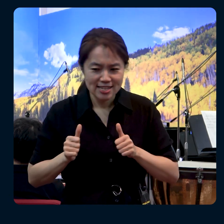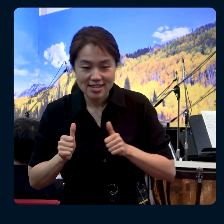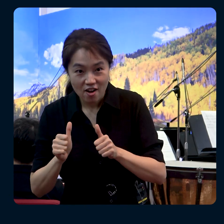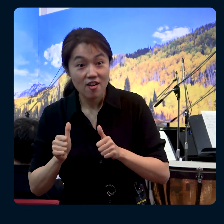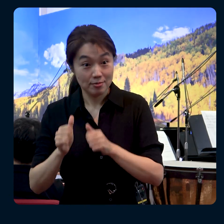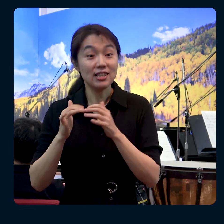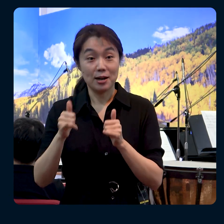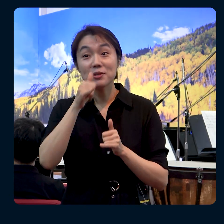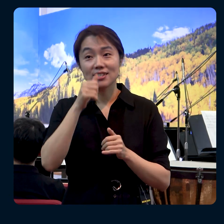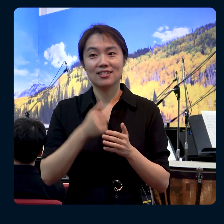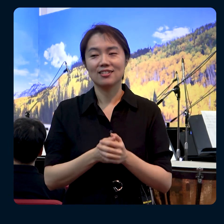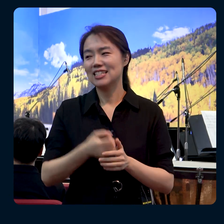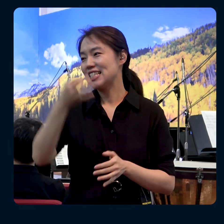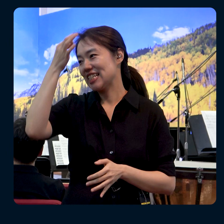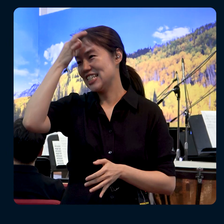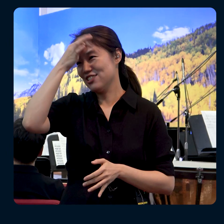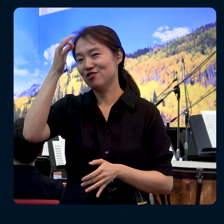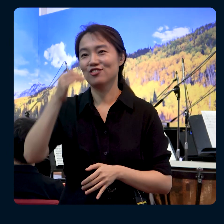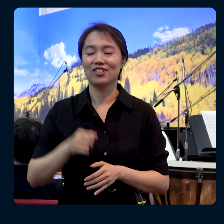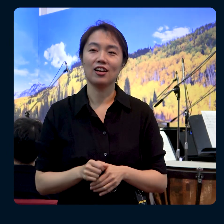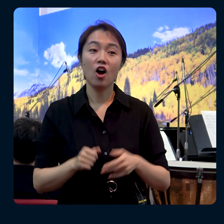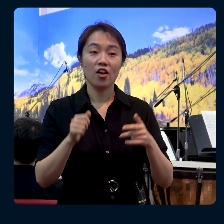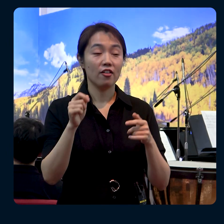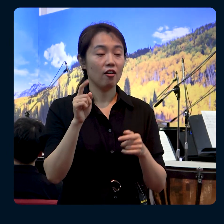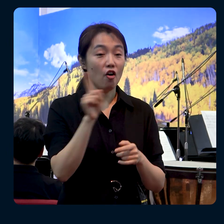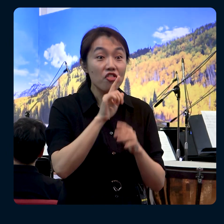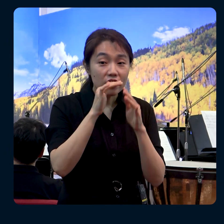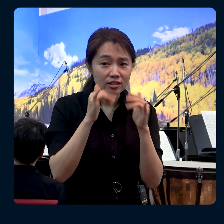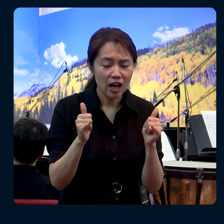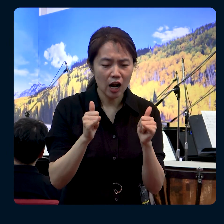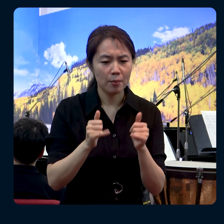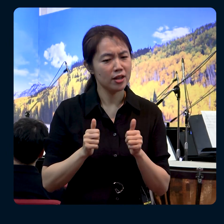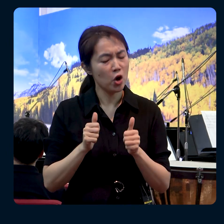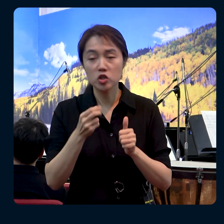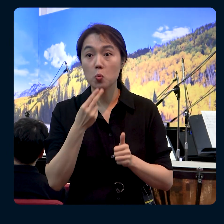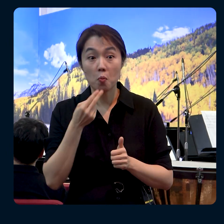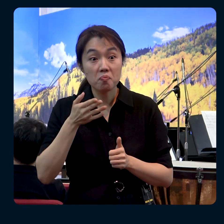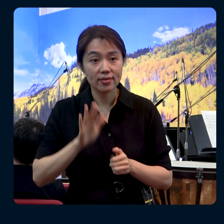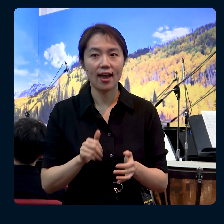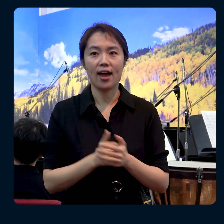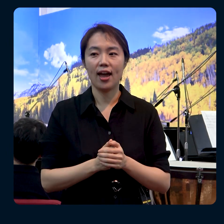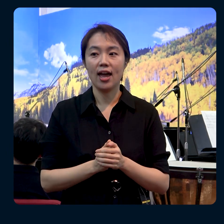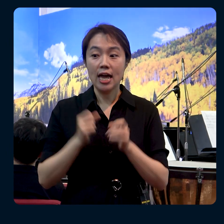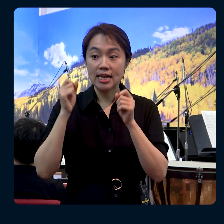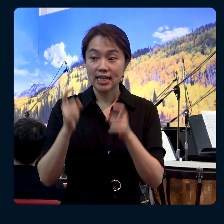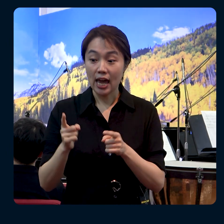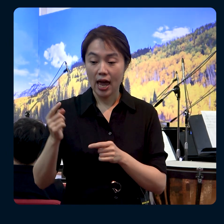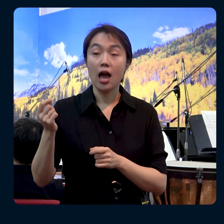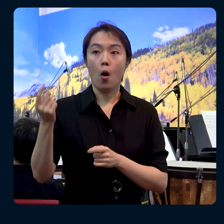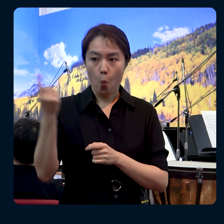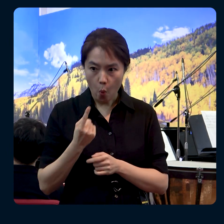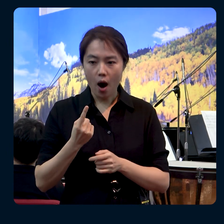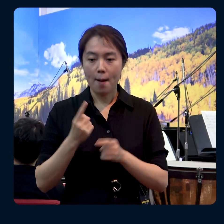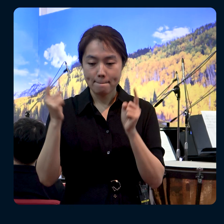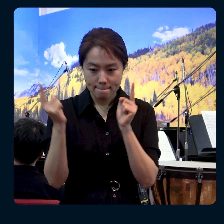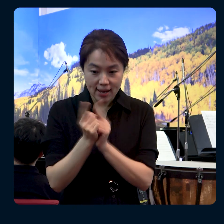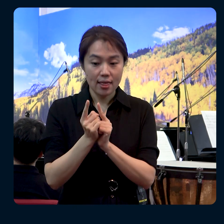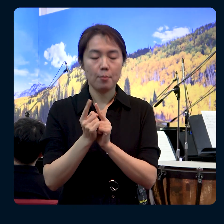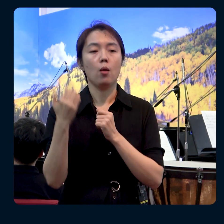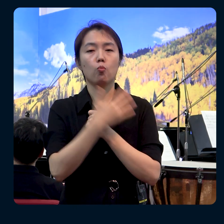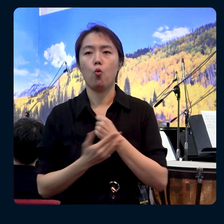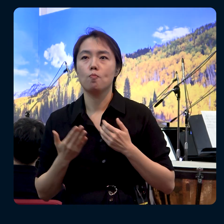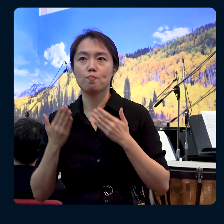있어요. 그 신앙의 장기예요. 어떤 사람은요, 그렇게 열심은 없는데 딱 기회가 오면 몸을 던지는 헌신의 장기가